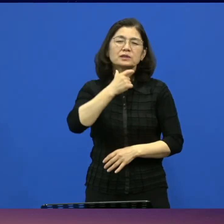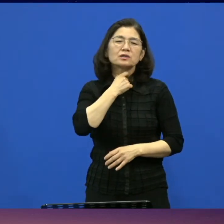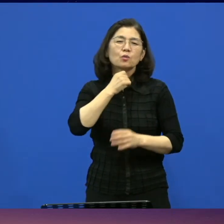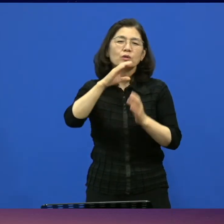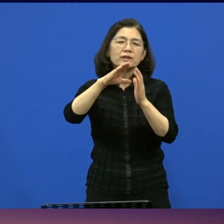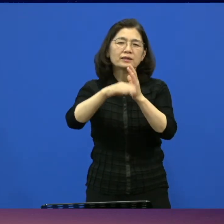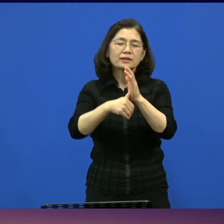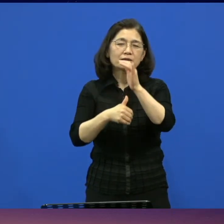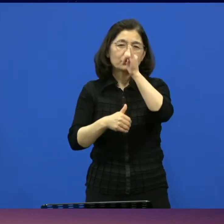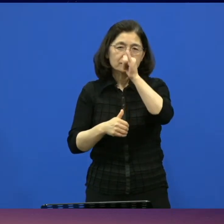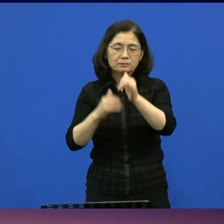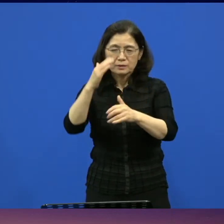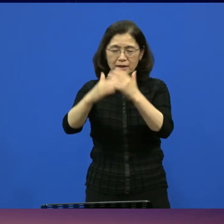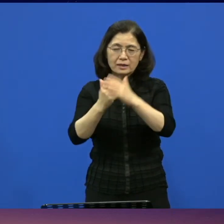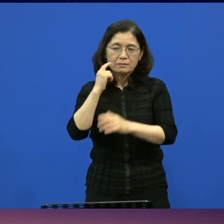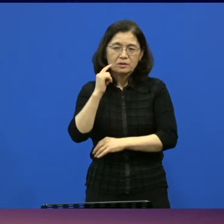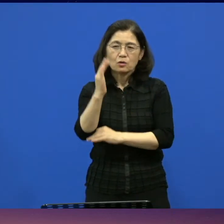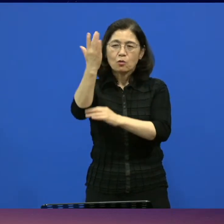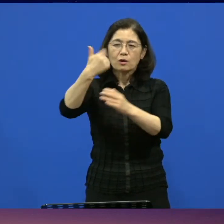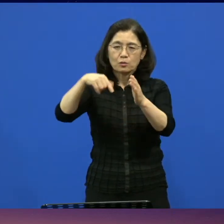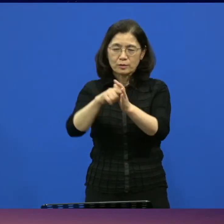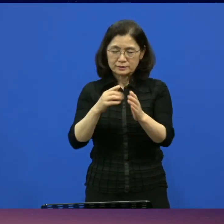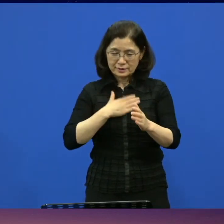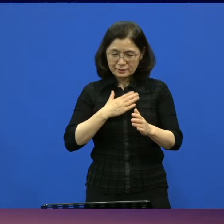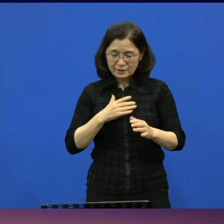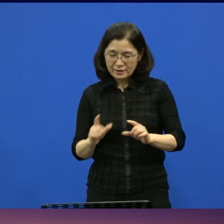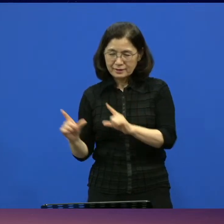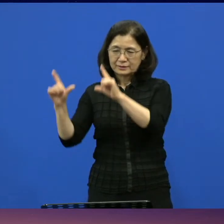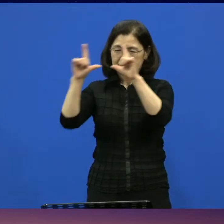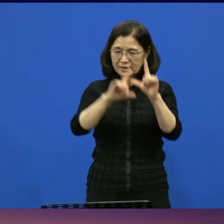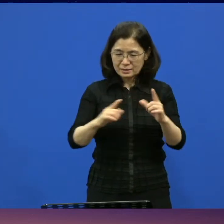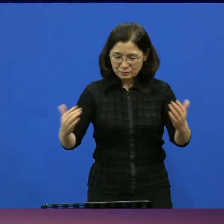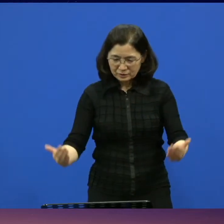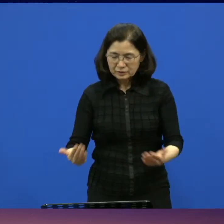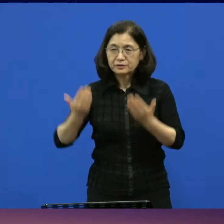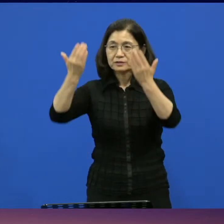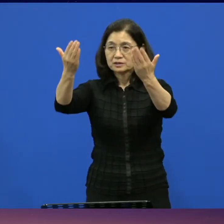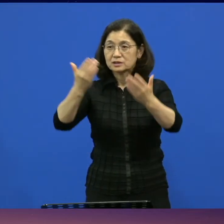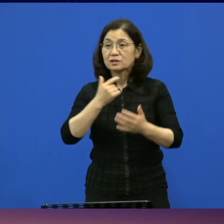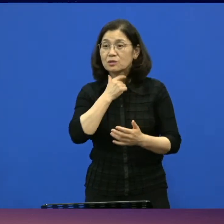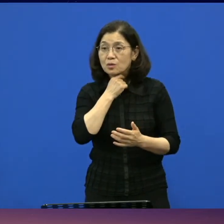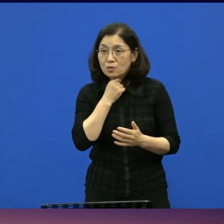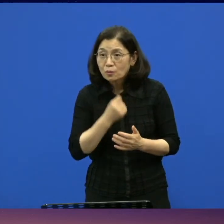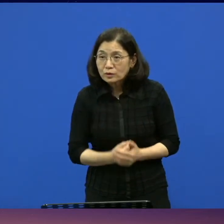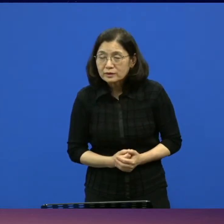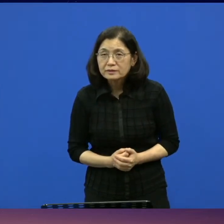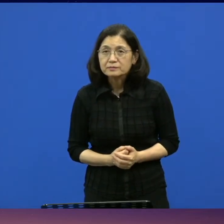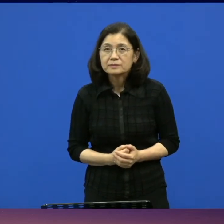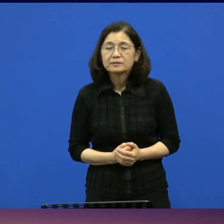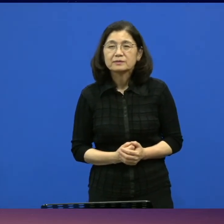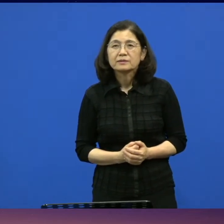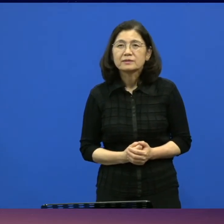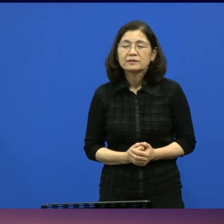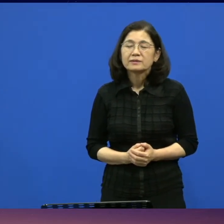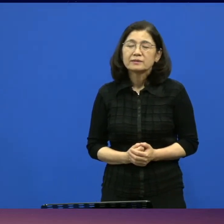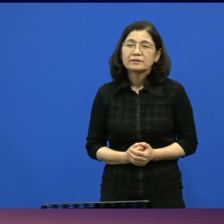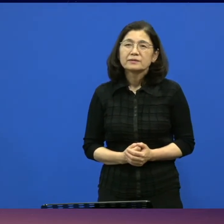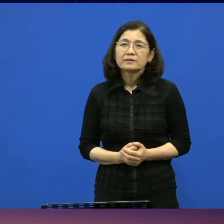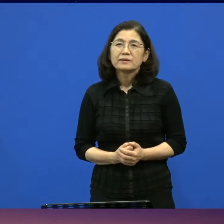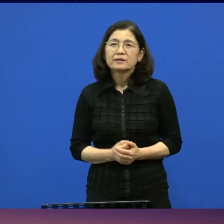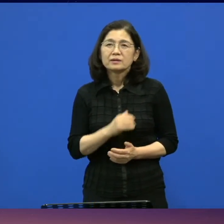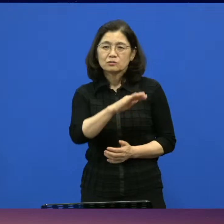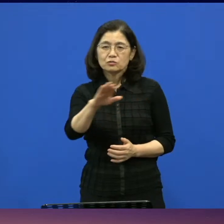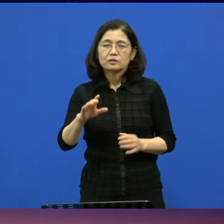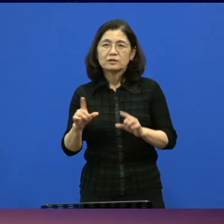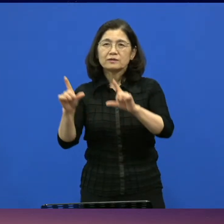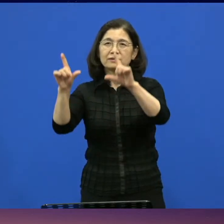삶이 드려지기를 원하신다는 것. 그 하나님의 영광을 위해 사는 것보다 더 영광스러운 삶은 없어요. 우리의